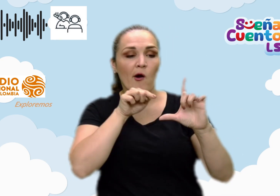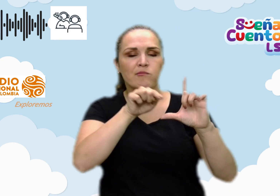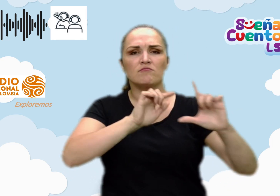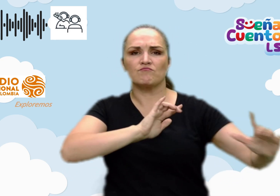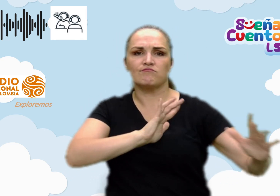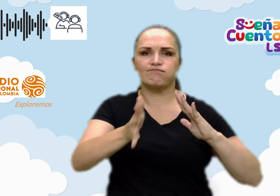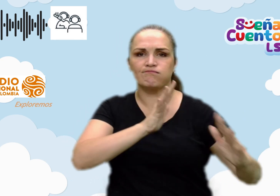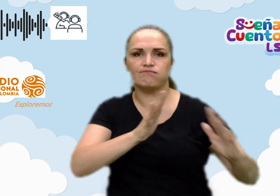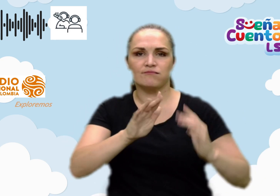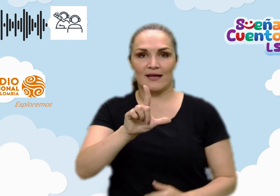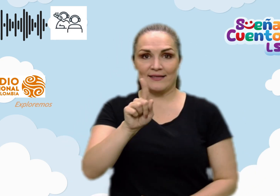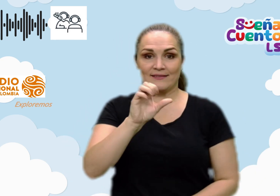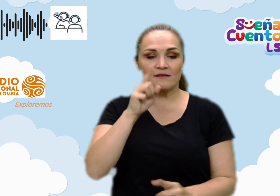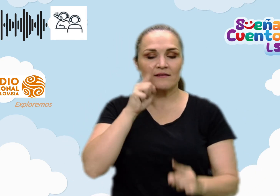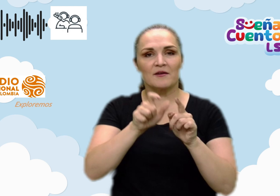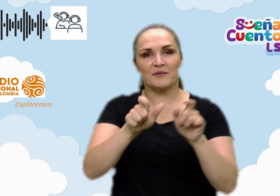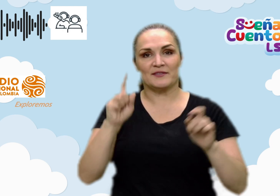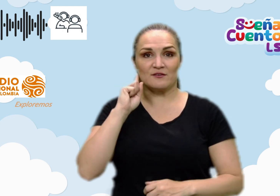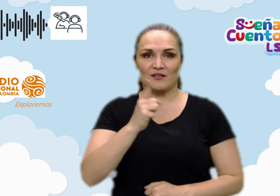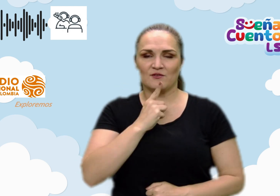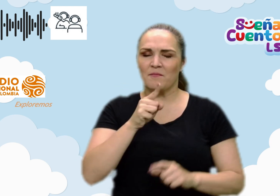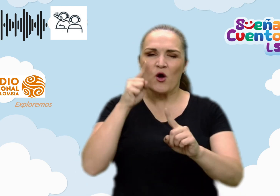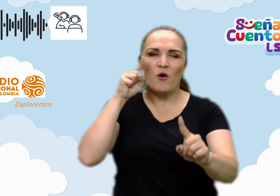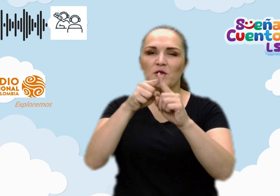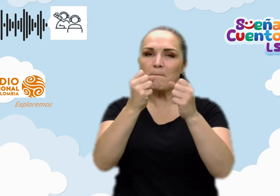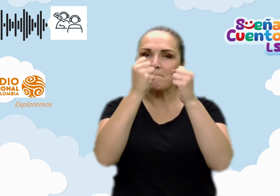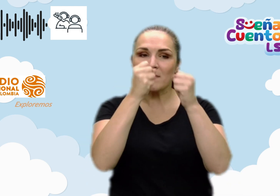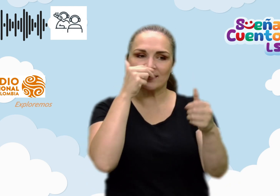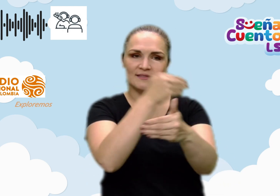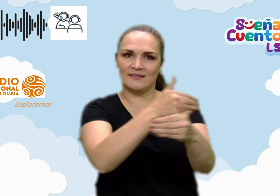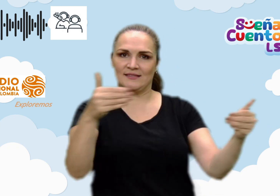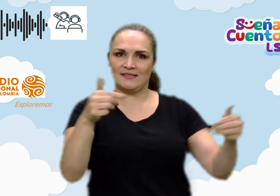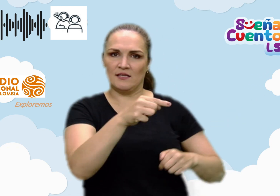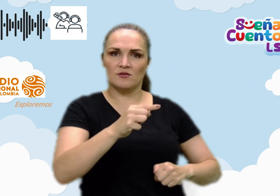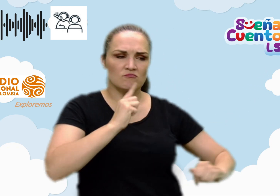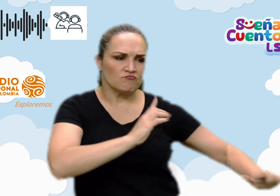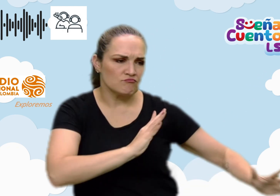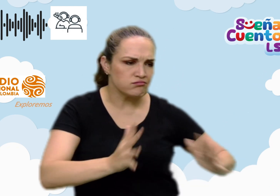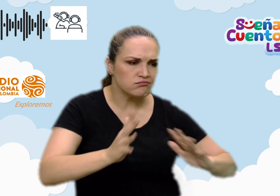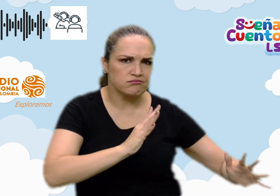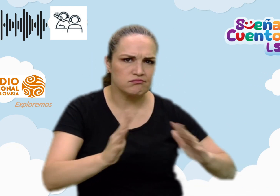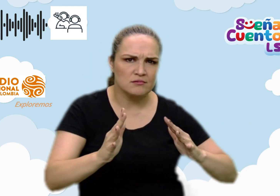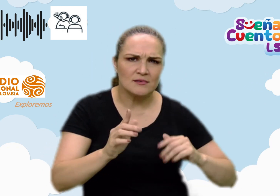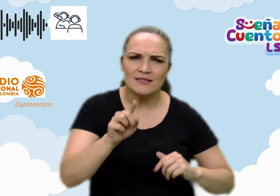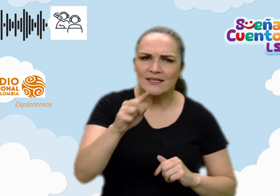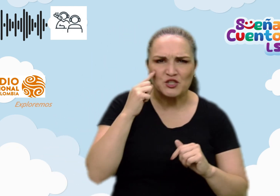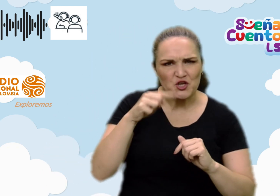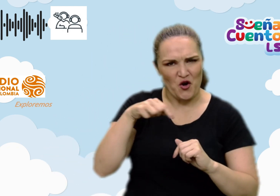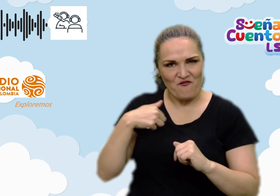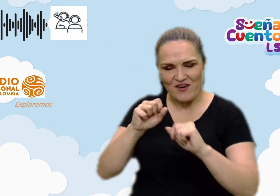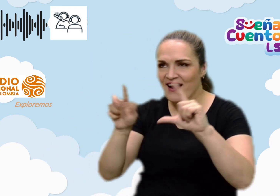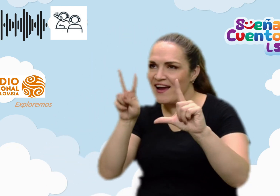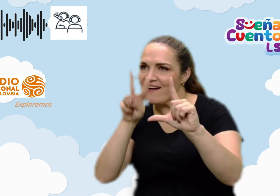son contenidos en lengua de señas, pensados en toda la población sorda, pero un objetivo principal que son los niños,